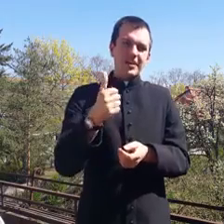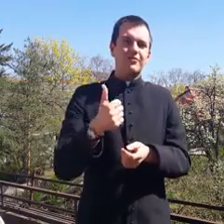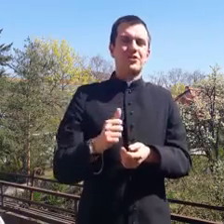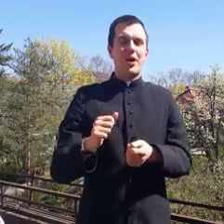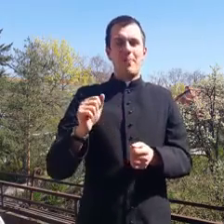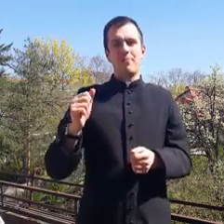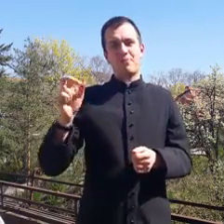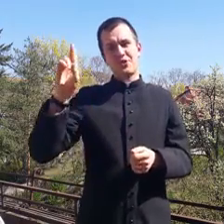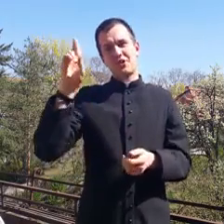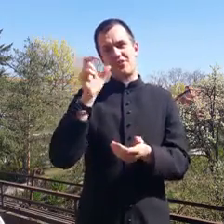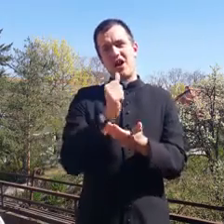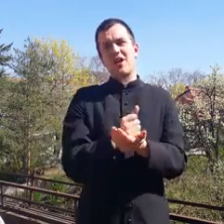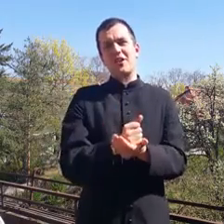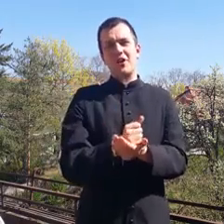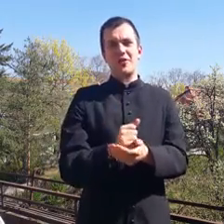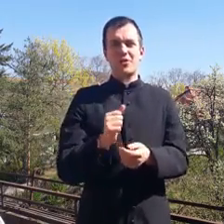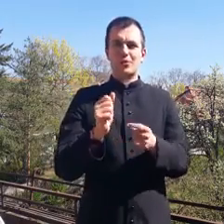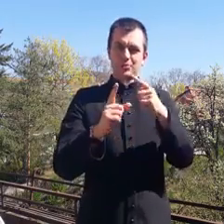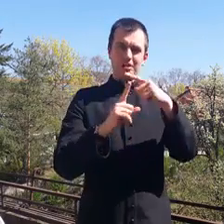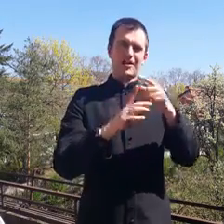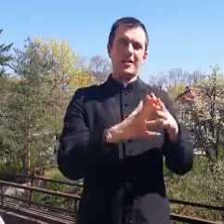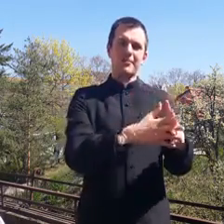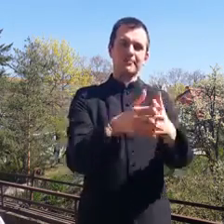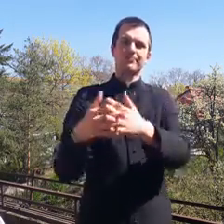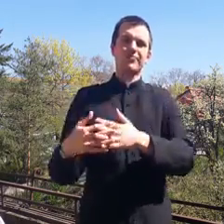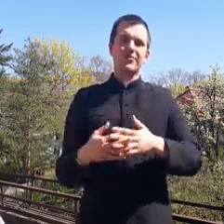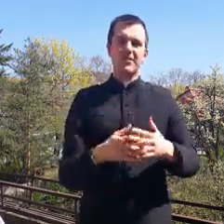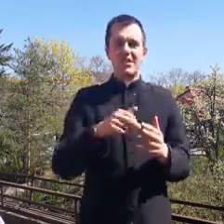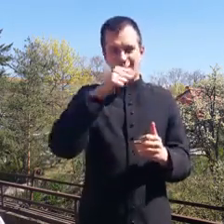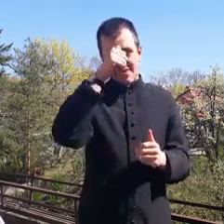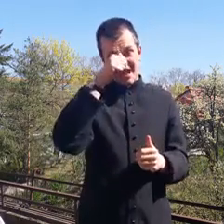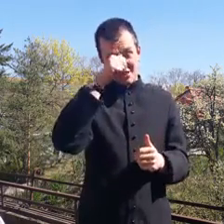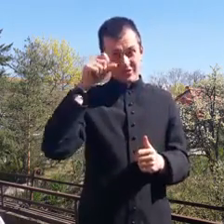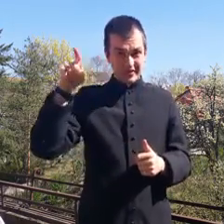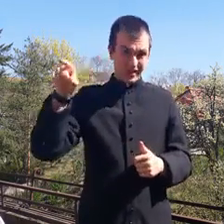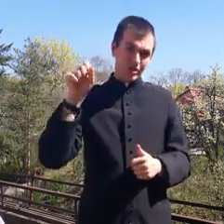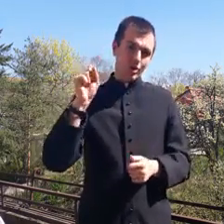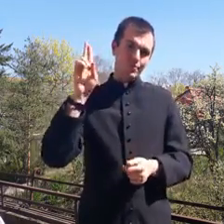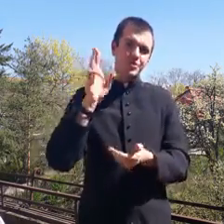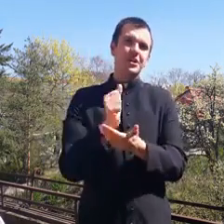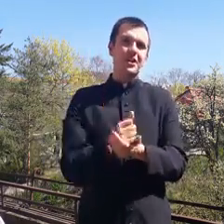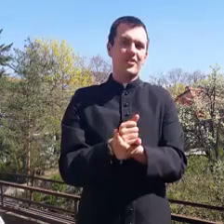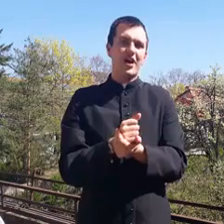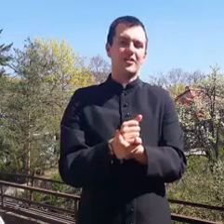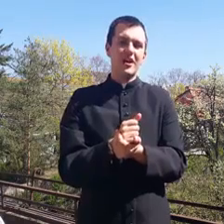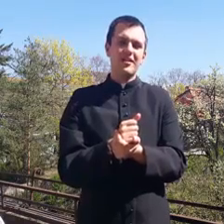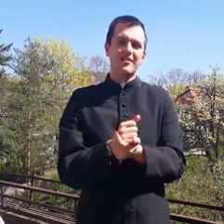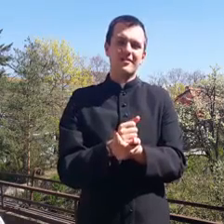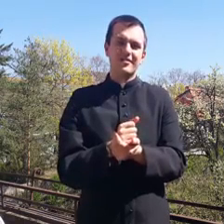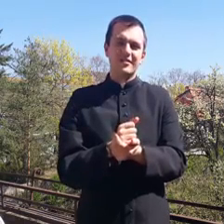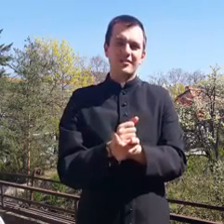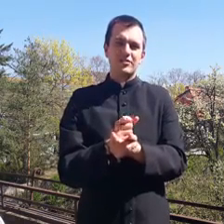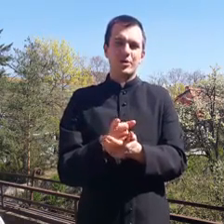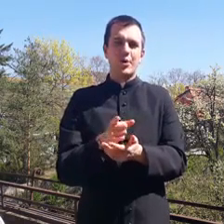pierwsze przykazanie kościelne nazwa tego przykazania to